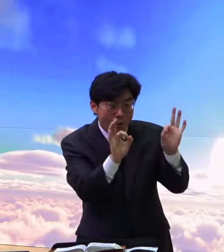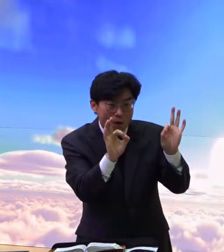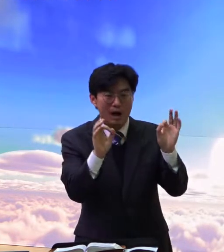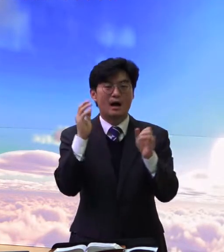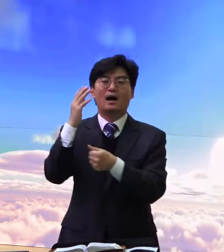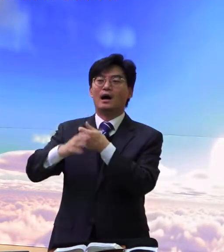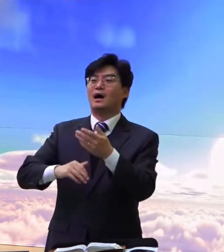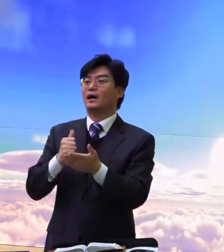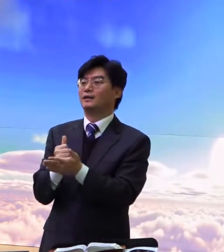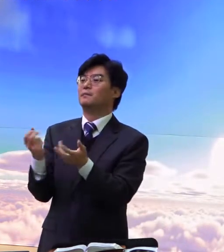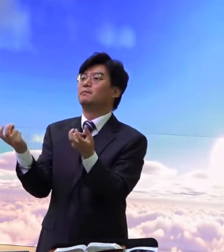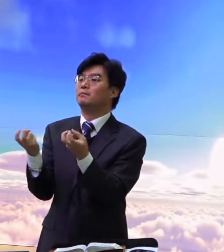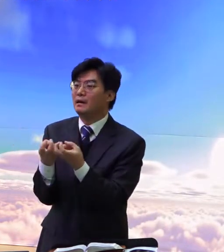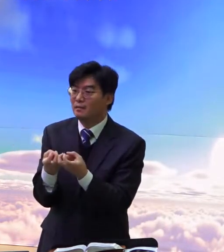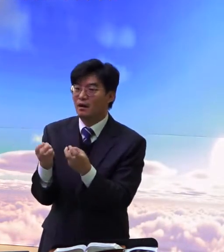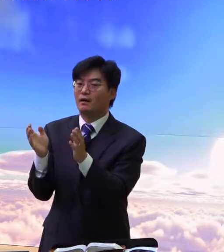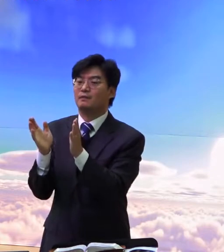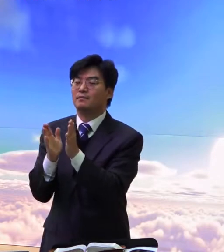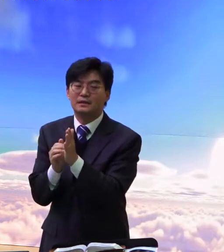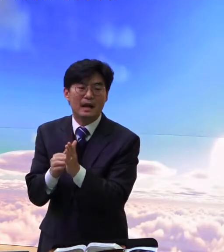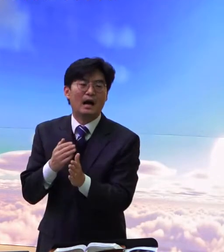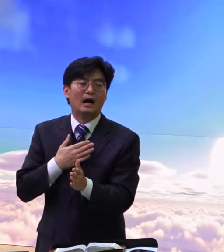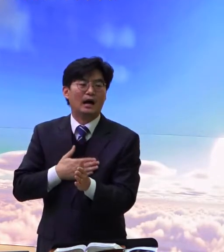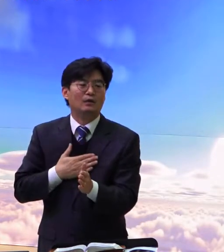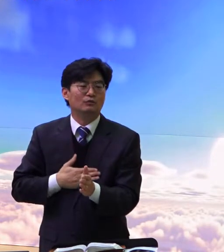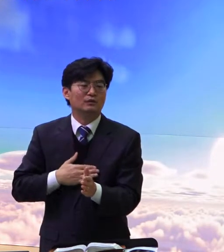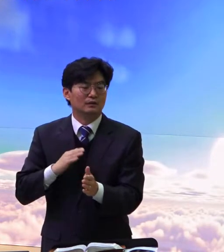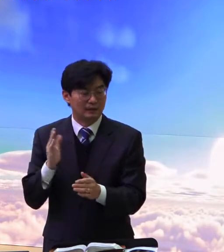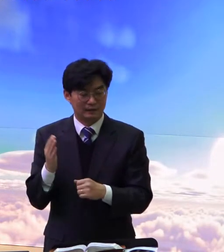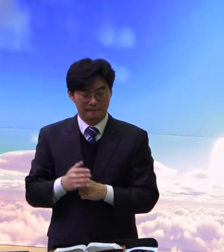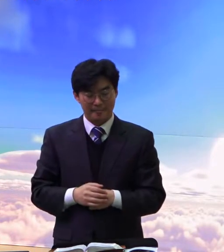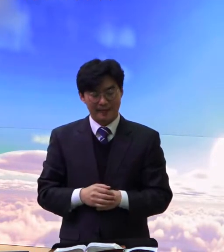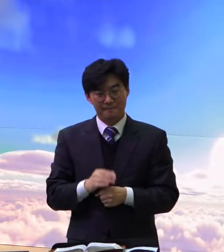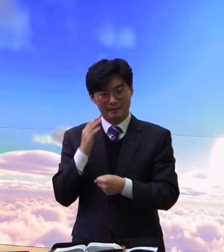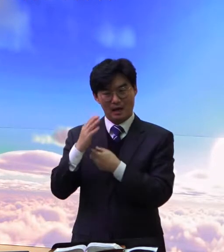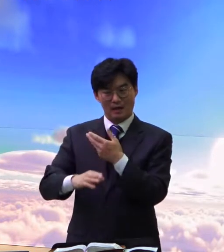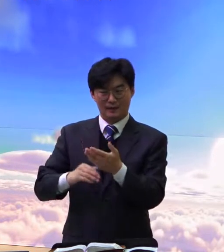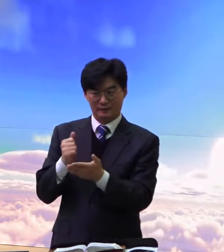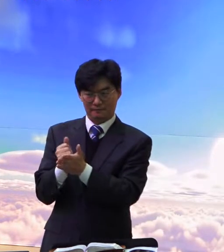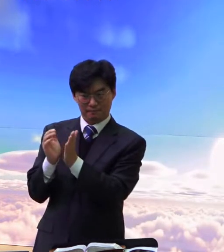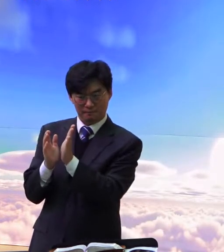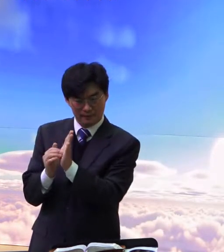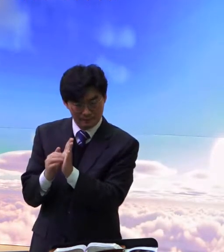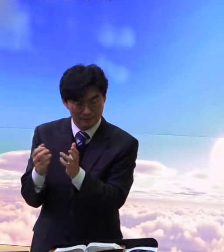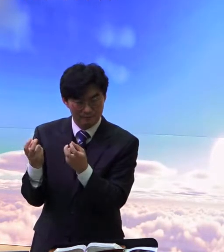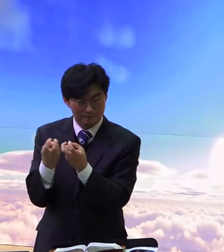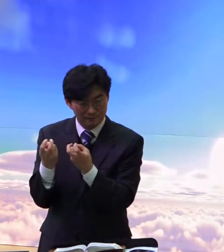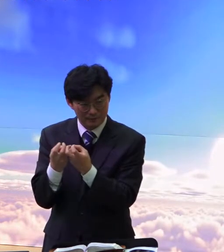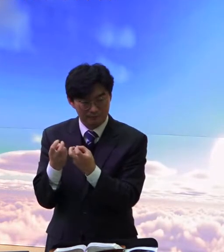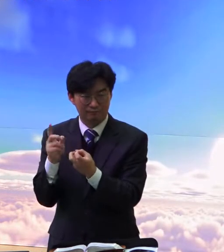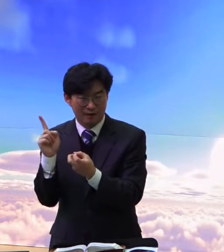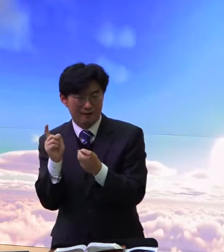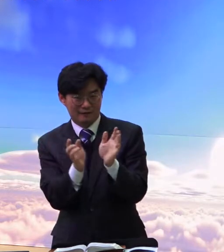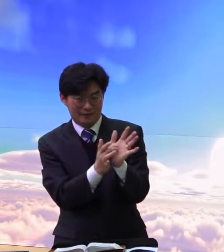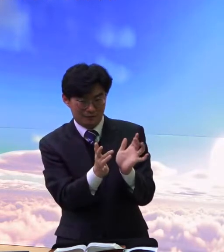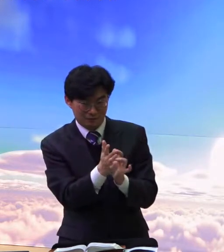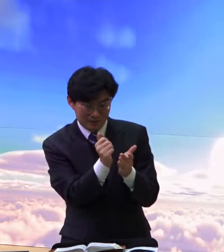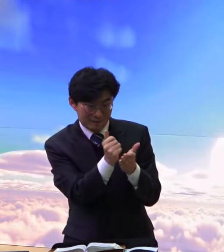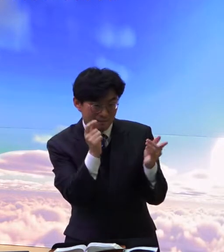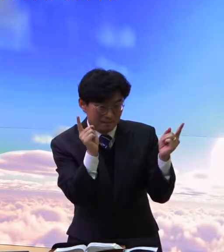우리들은 그 예수님을 만나지 않았습니까? 하나님의 비밀 중에 비밀인 예수님을